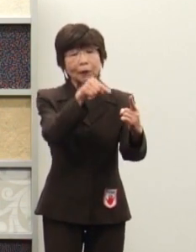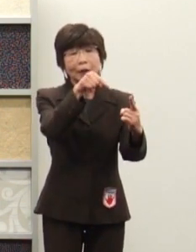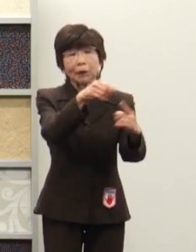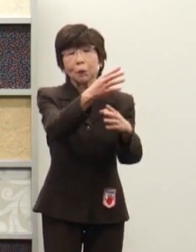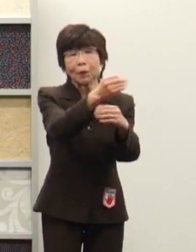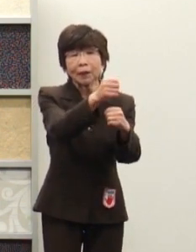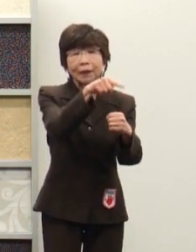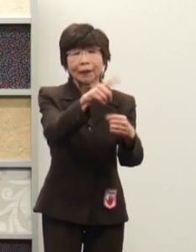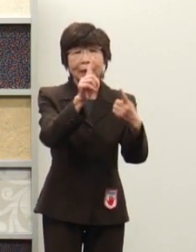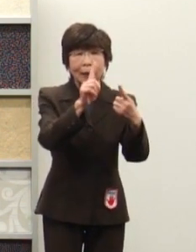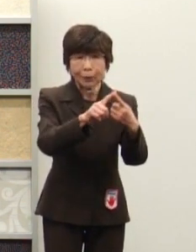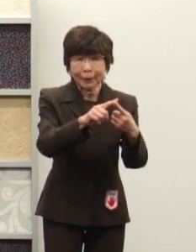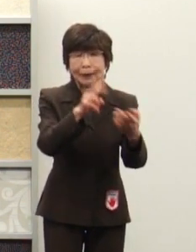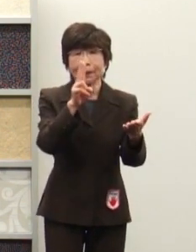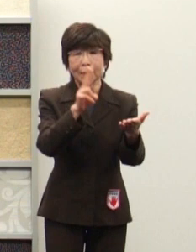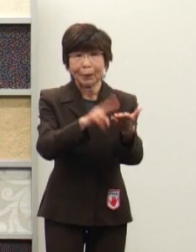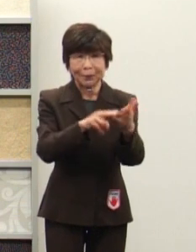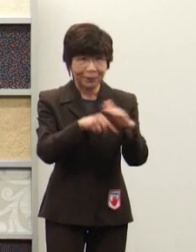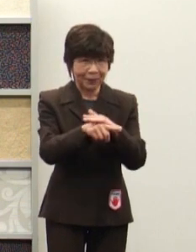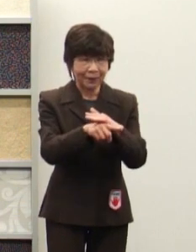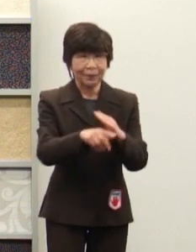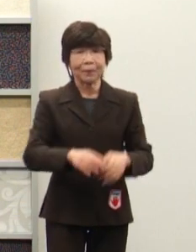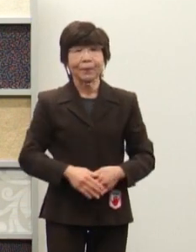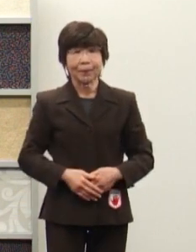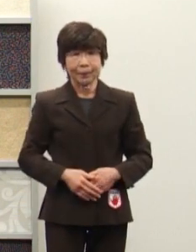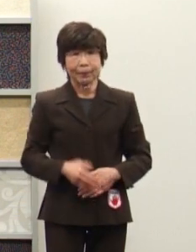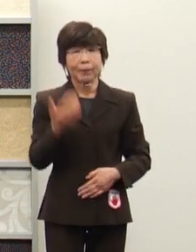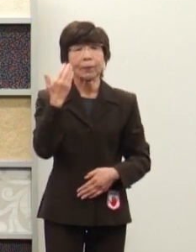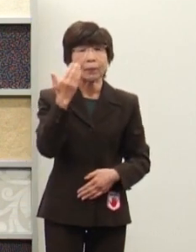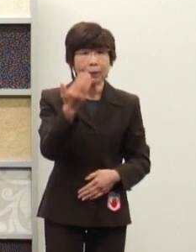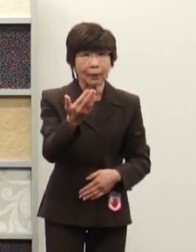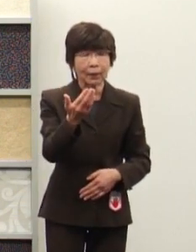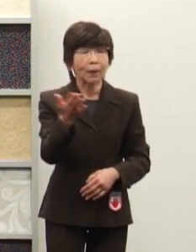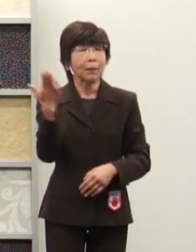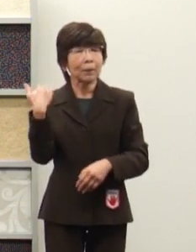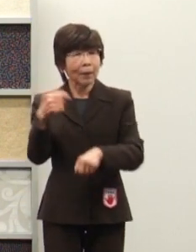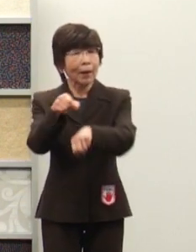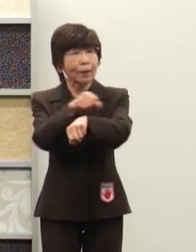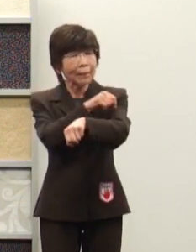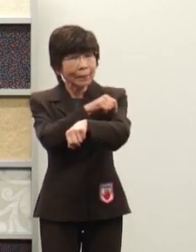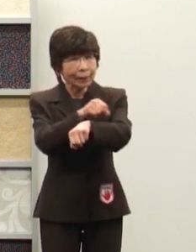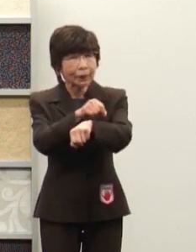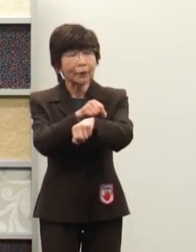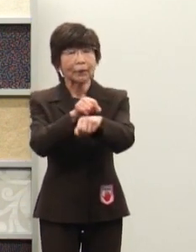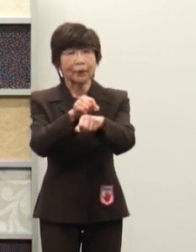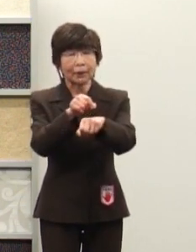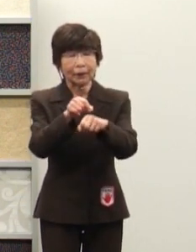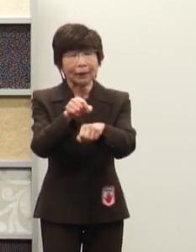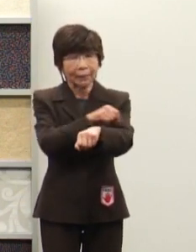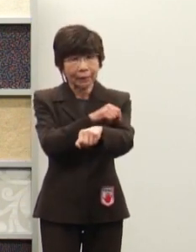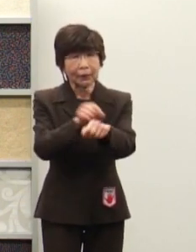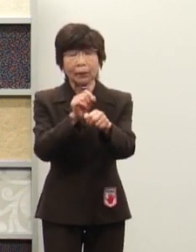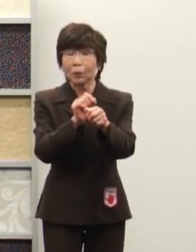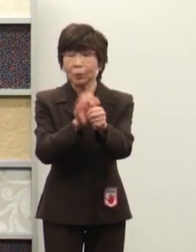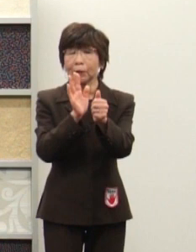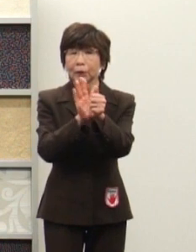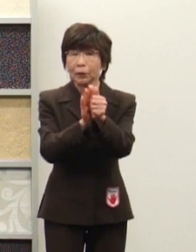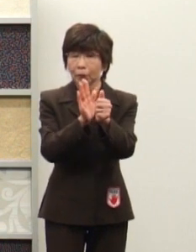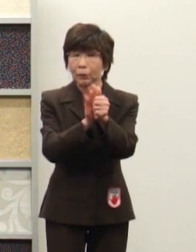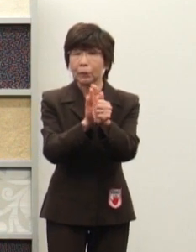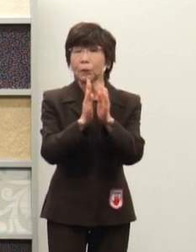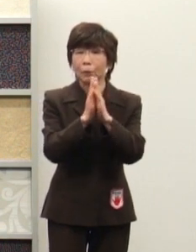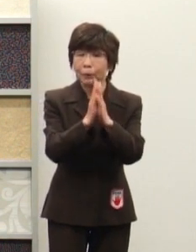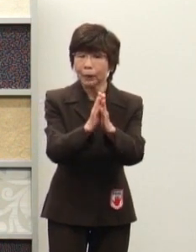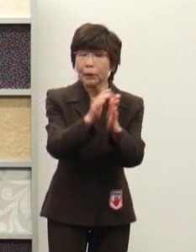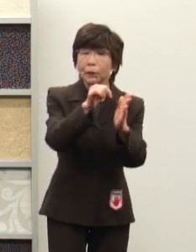はい、先日ですね、もともと臨時特別の協力要請だった内容を一般の協力要請と一本化